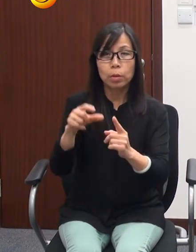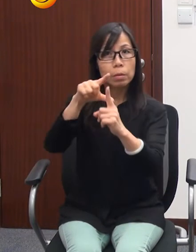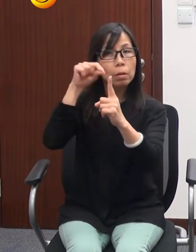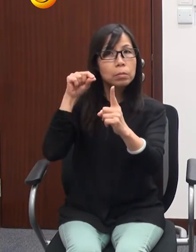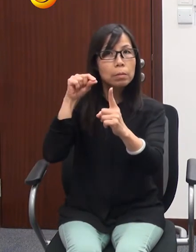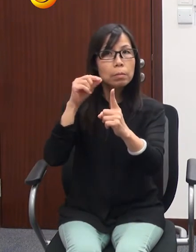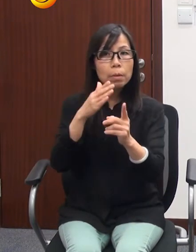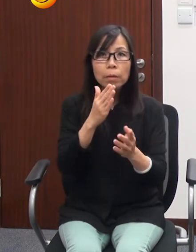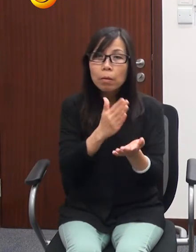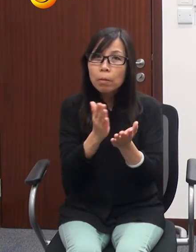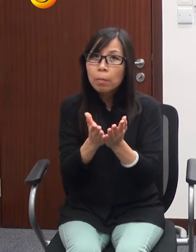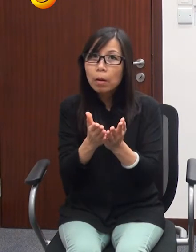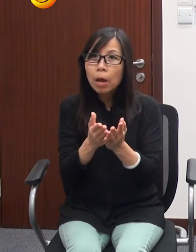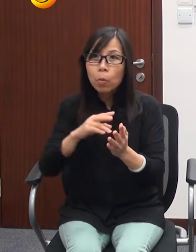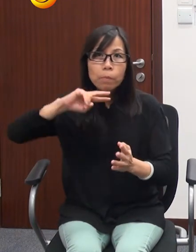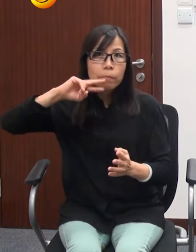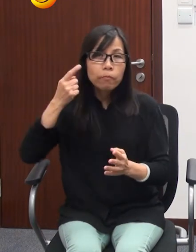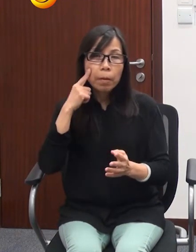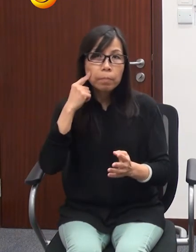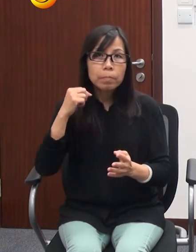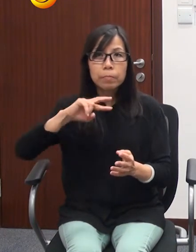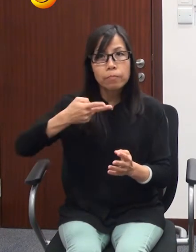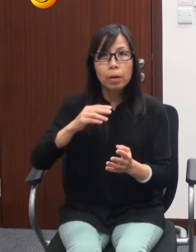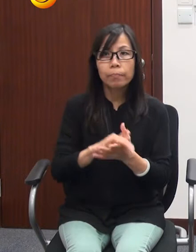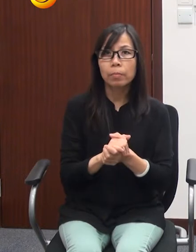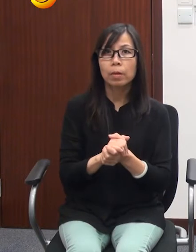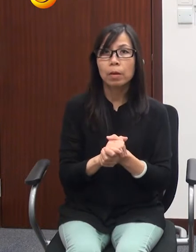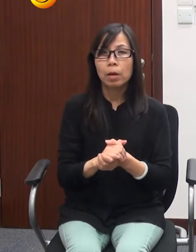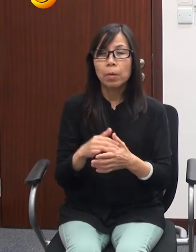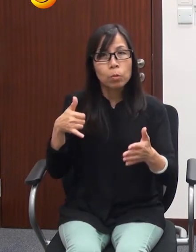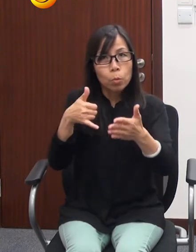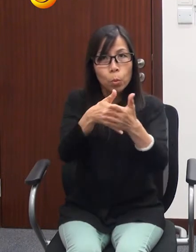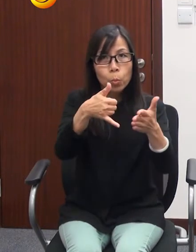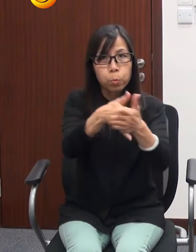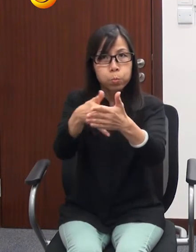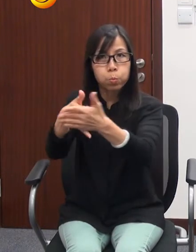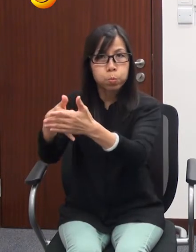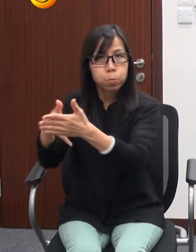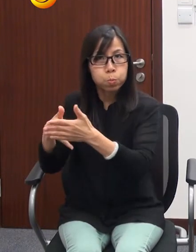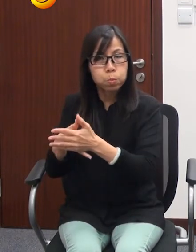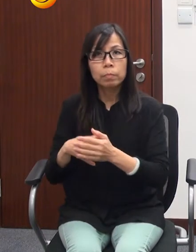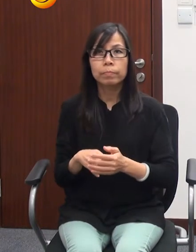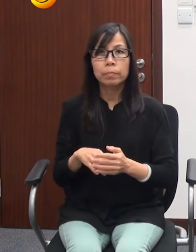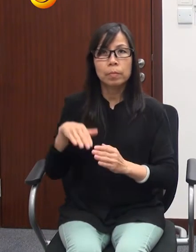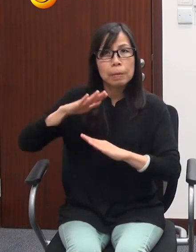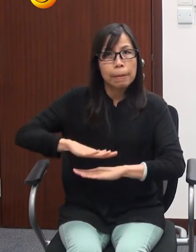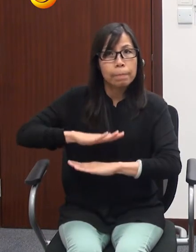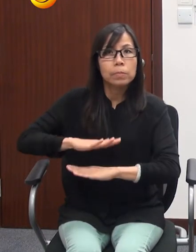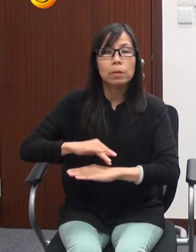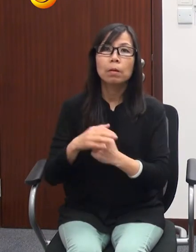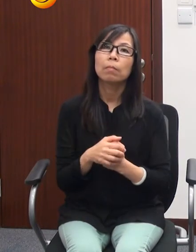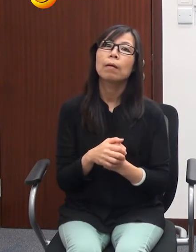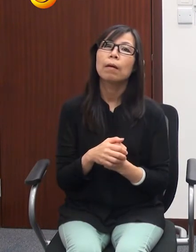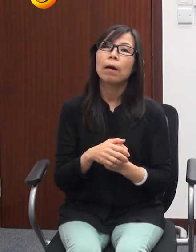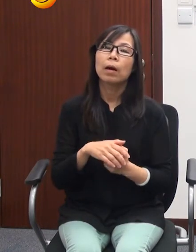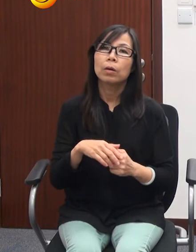咁呢個當然亦都係中共本身。揾人出嚟講噶啦，咁就真係好多人攔住我嘅，叫我毋忘初衷啊，唔好再搞